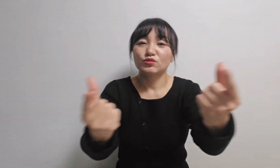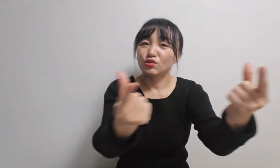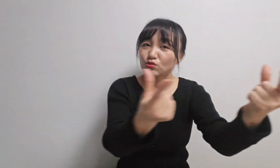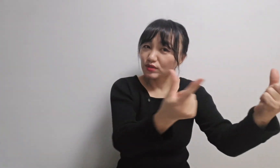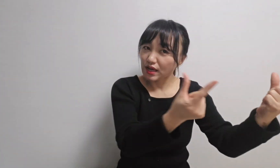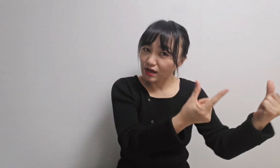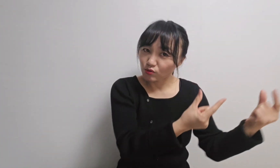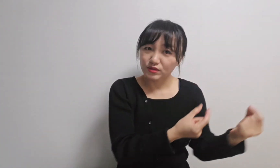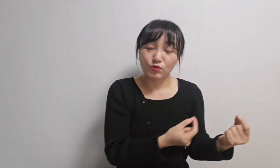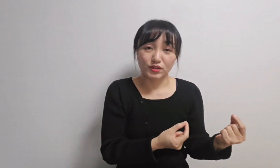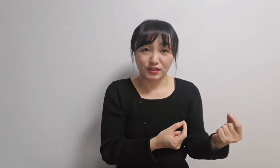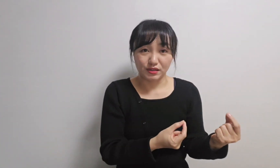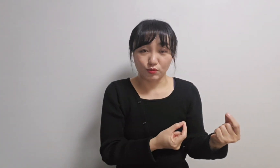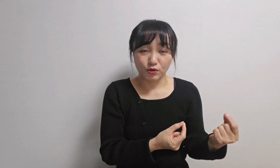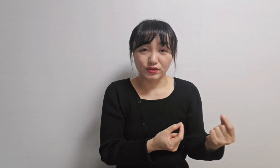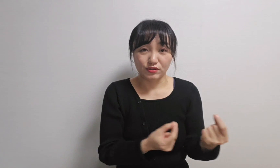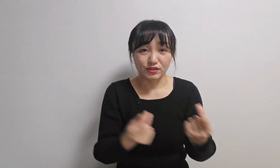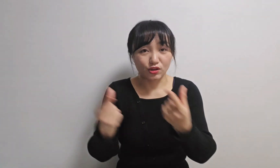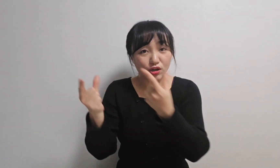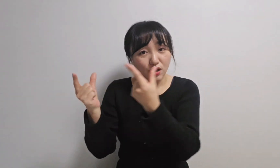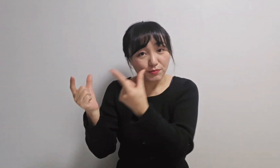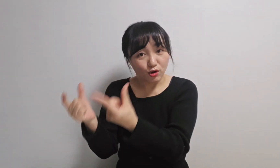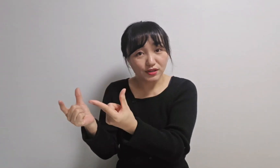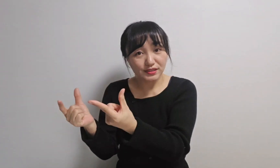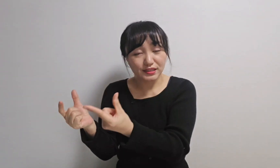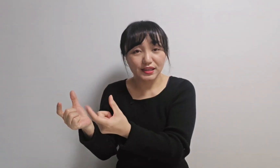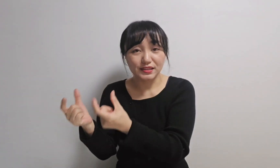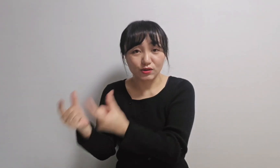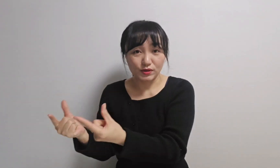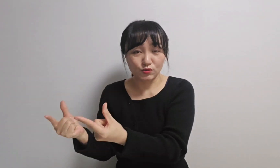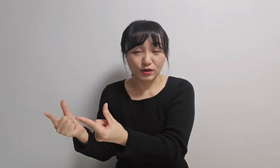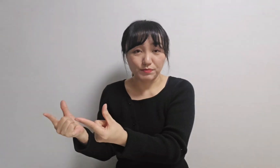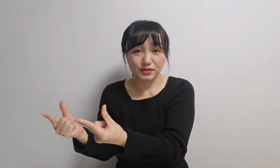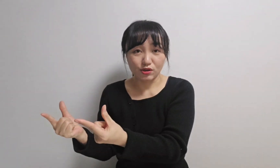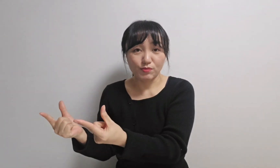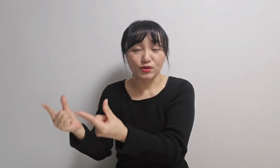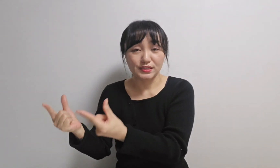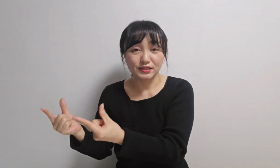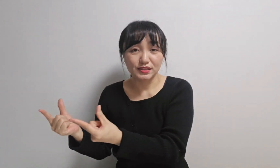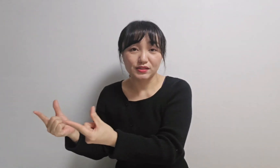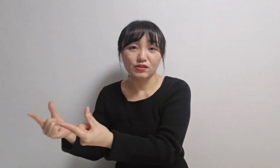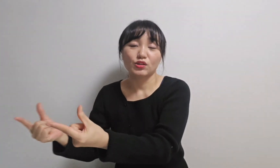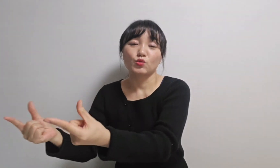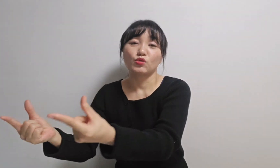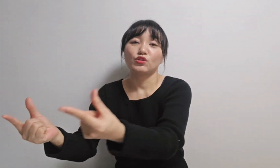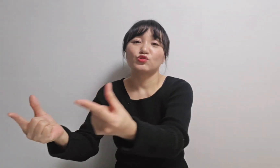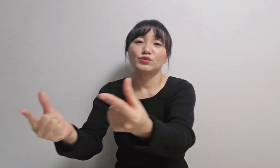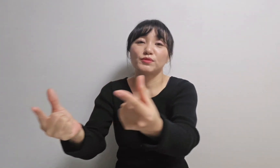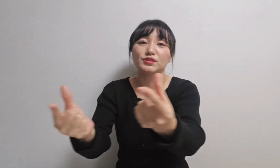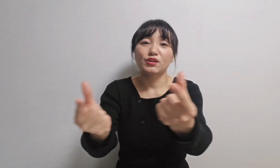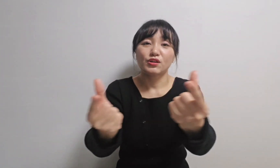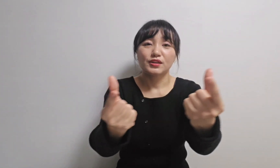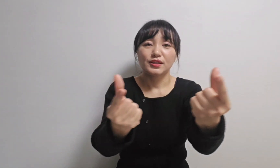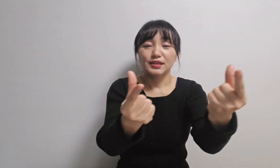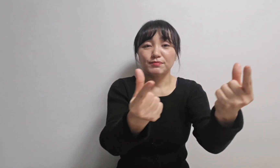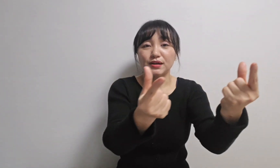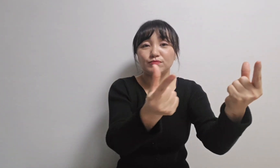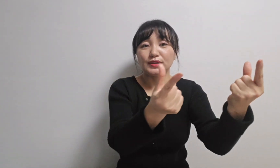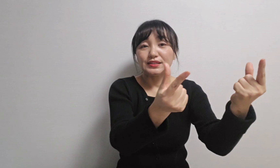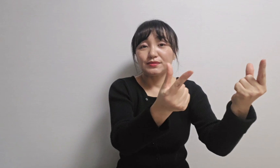저것도 다 똑같다라고 표현한 거예요. 그래서 벌린 상태에서, 왼쪽 앞에서 벌린 상태에서 이렇게 돌려주시면서